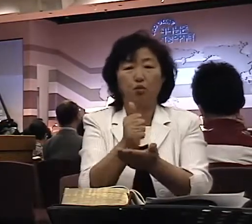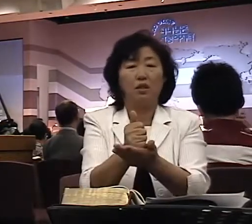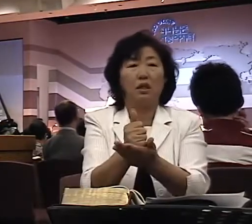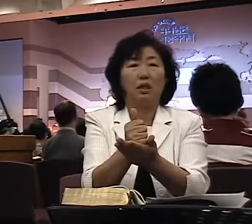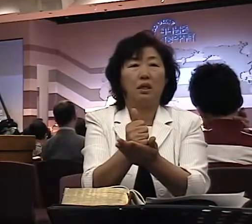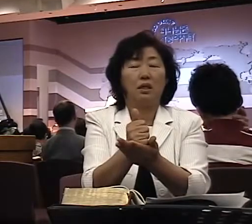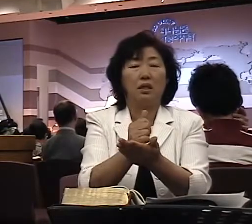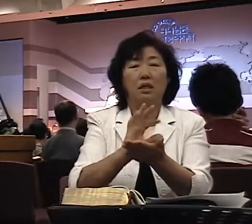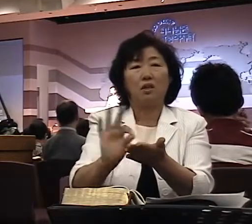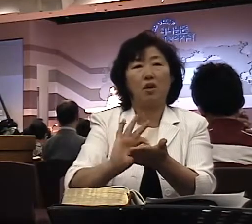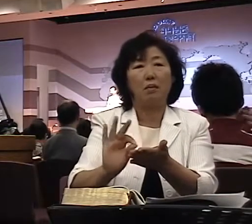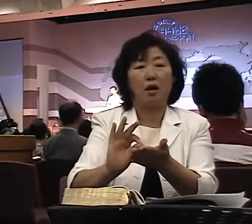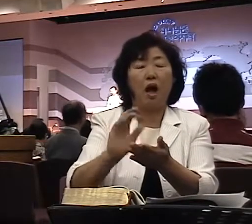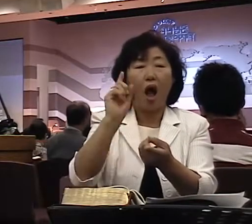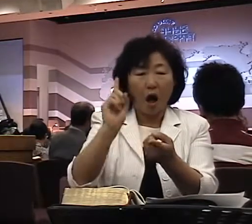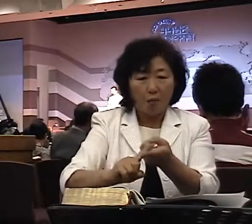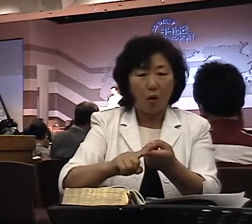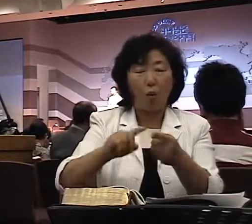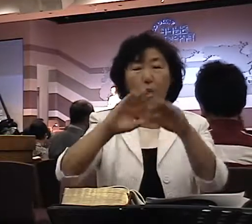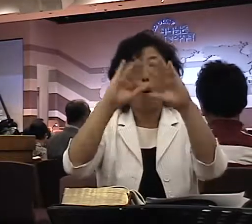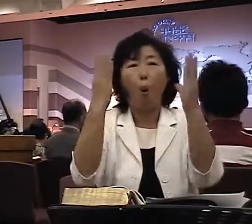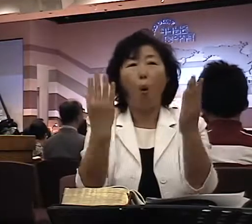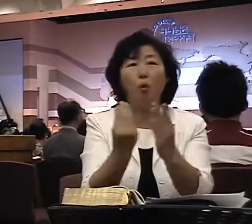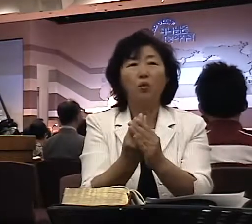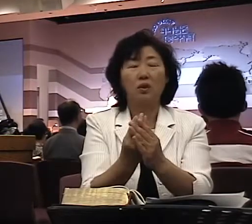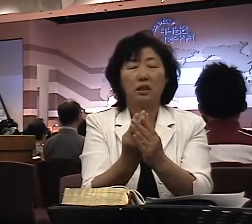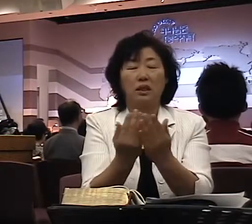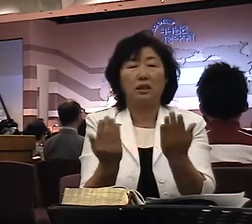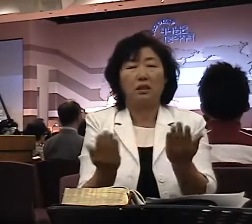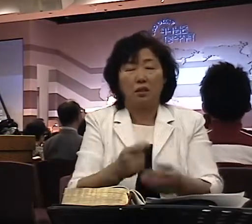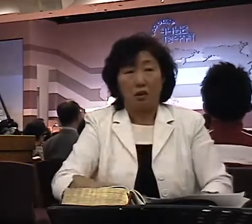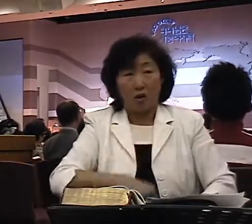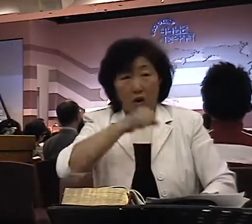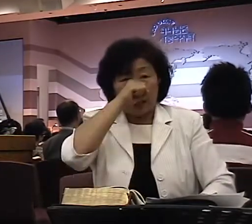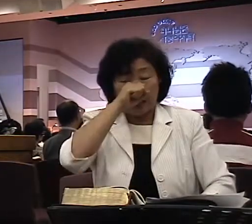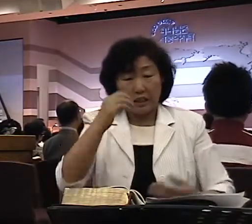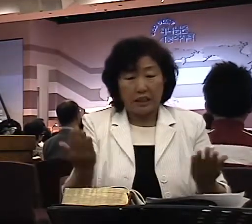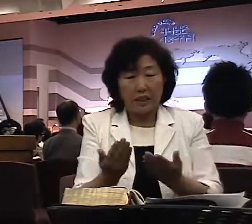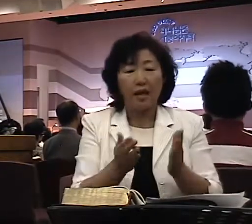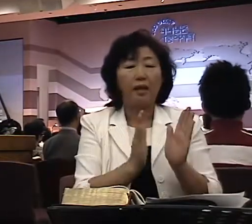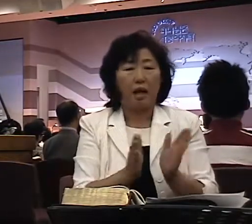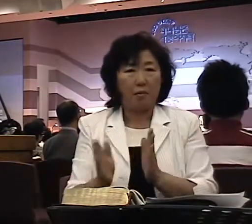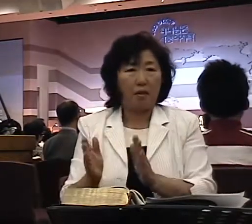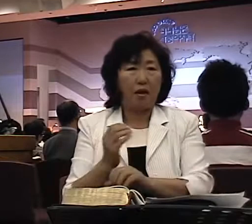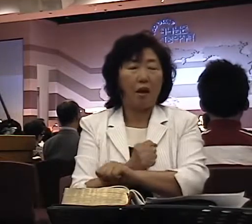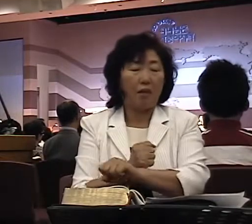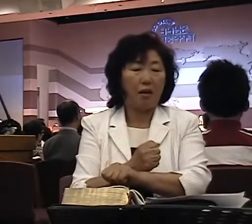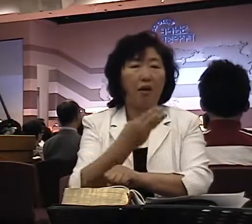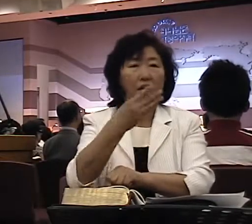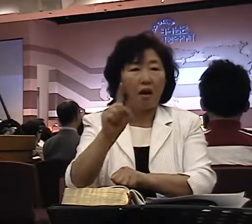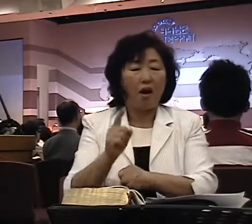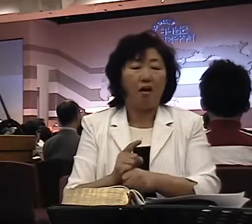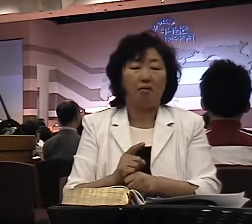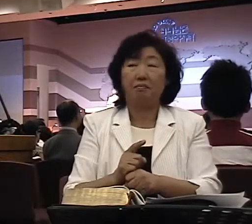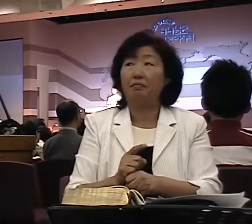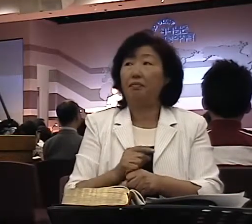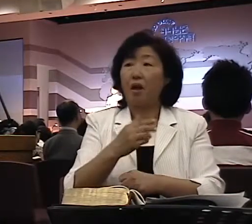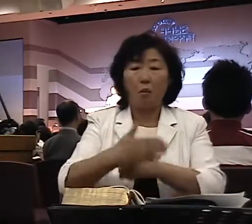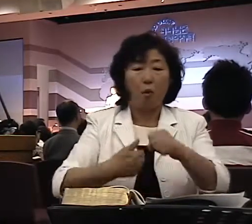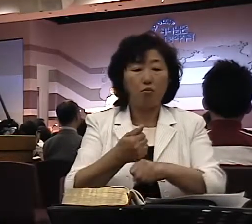합당하며 모든 선한 일에 예비함이 되리라. 오늘 본문의 말씀을